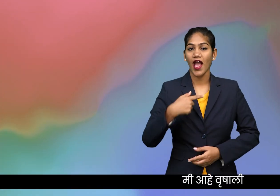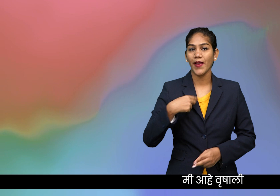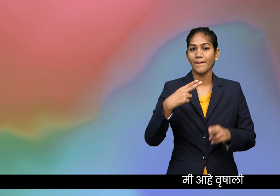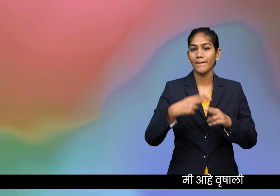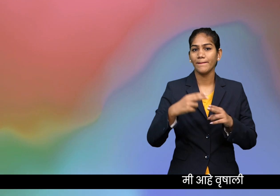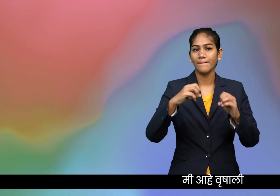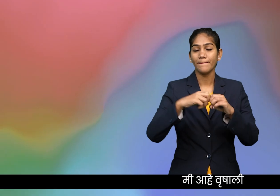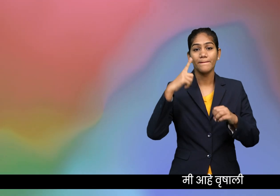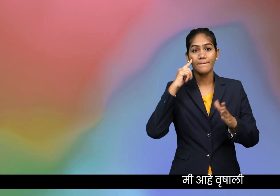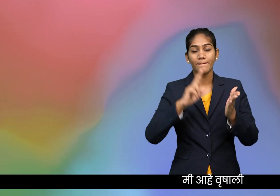आहे वृषाली.